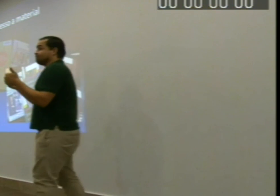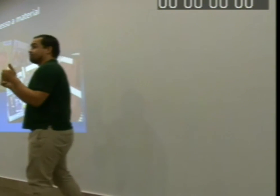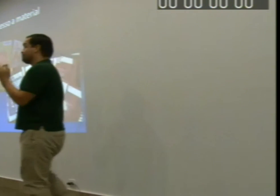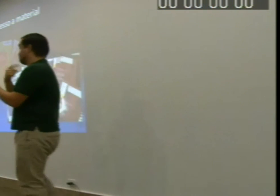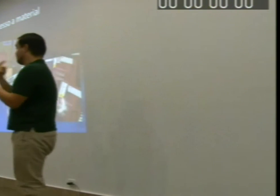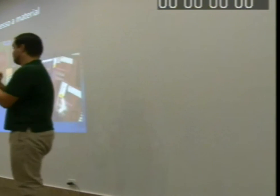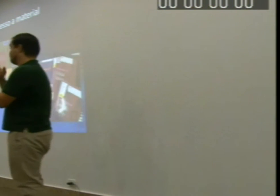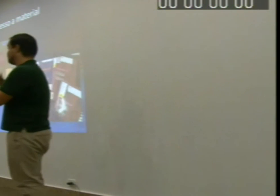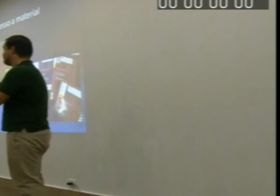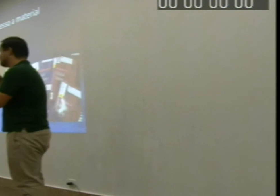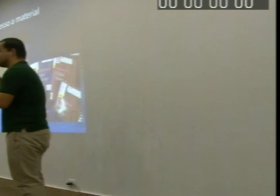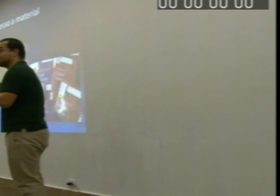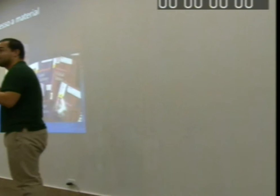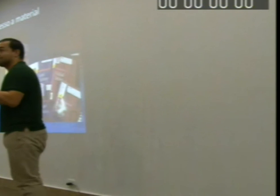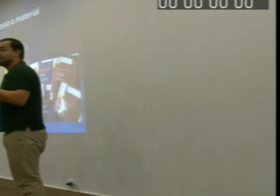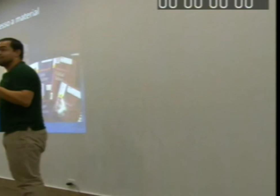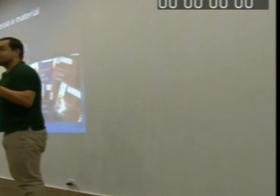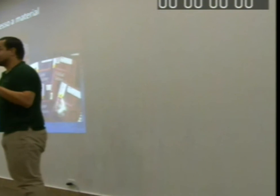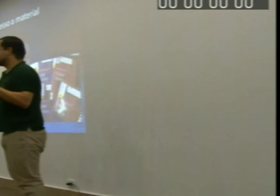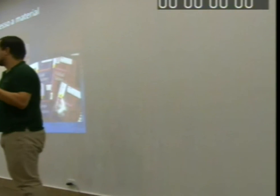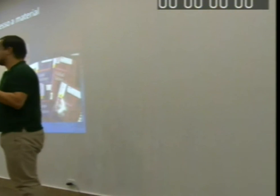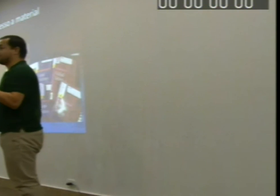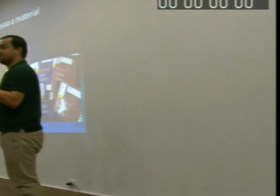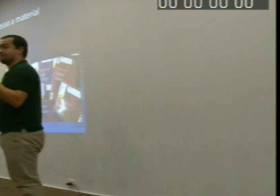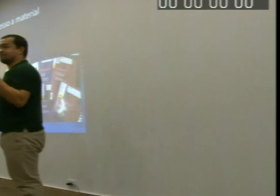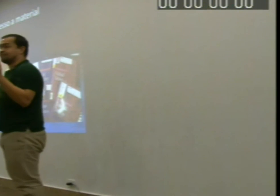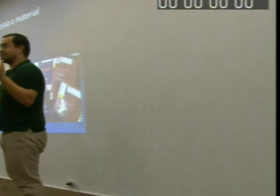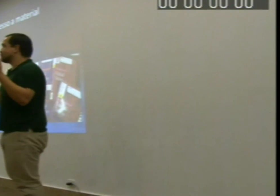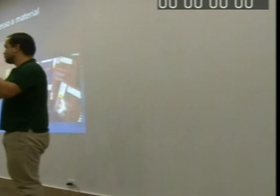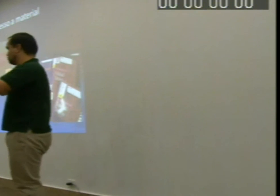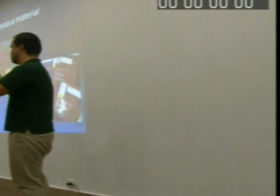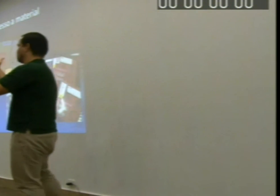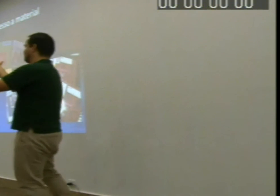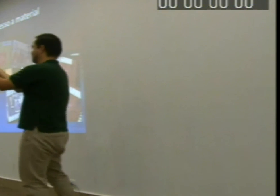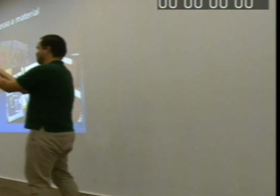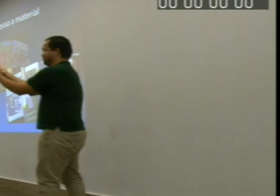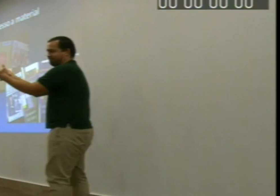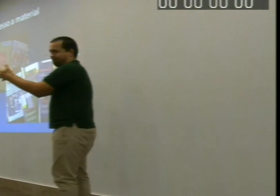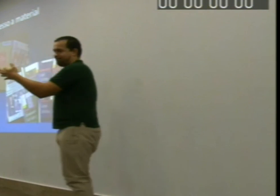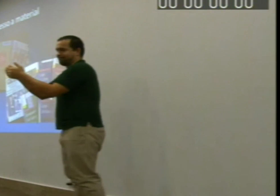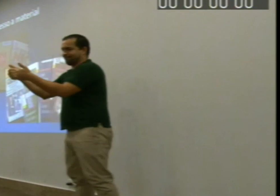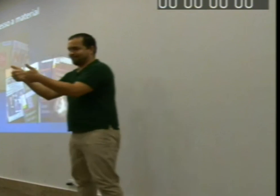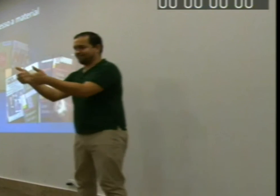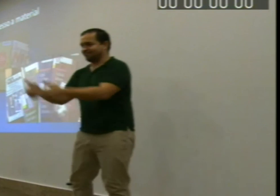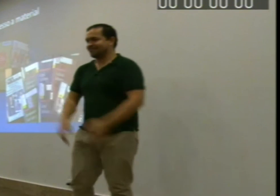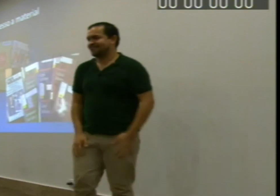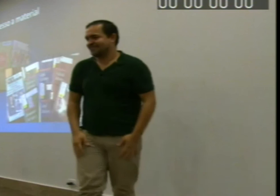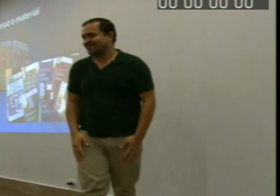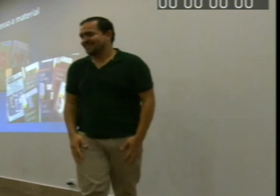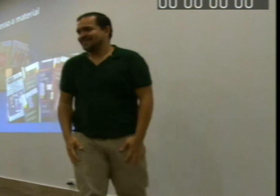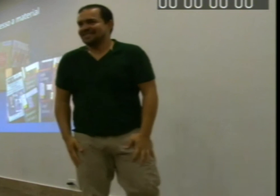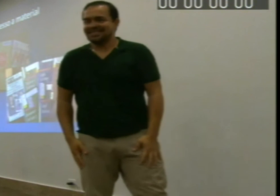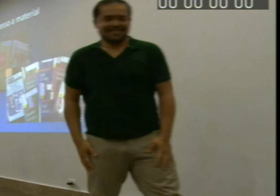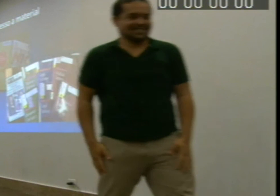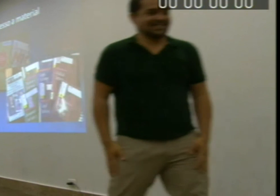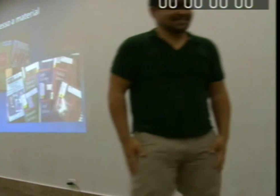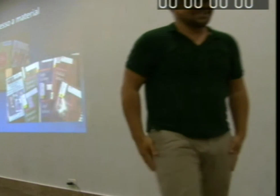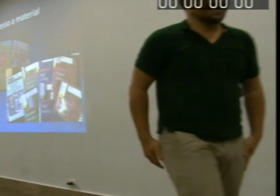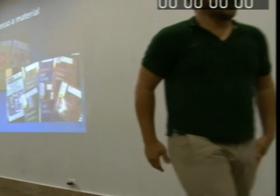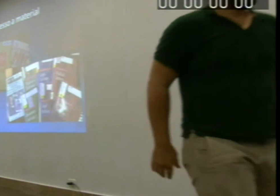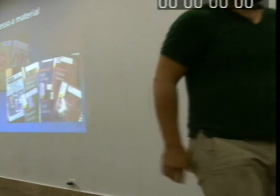doutores mais mais alguma pergunta nada bom então a gente vai para intervalo